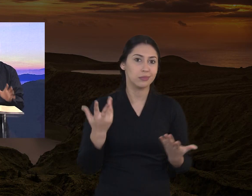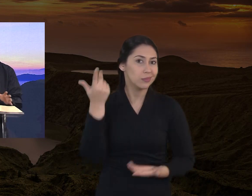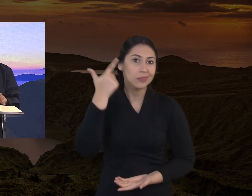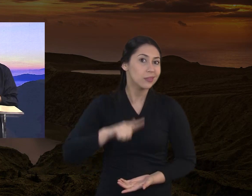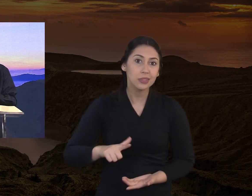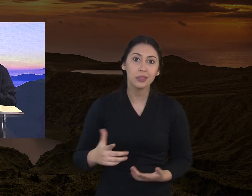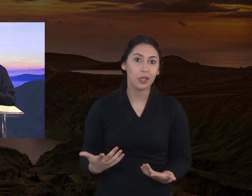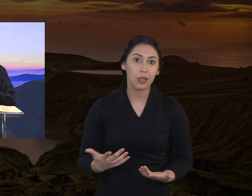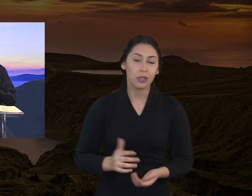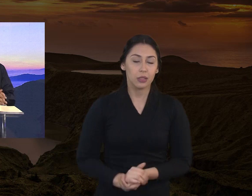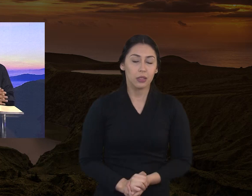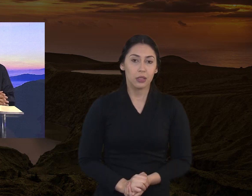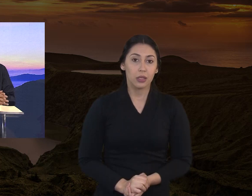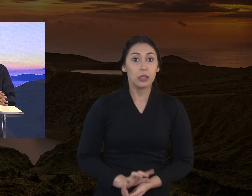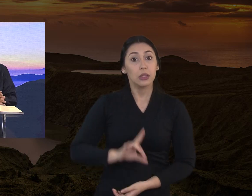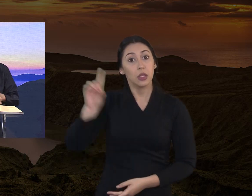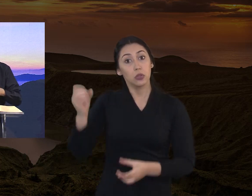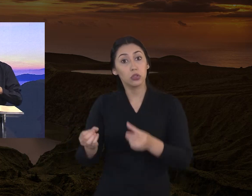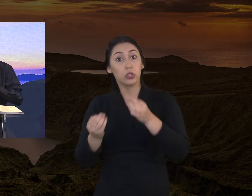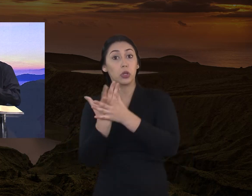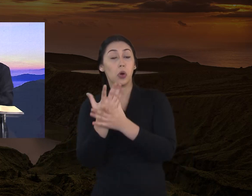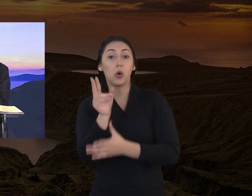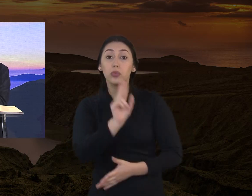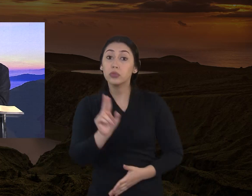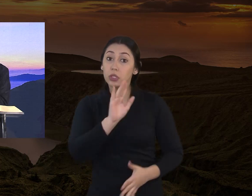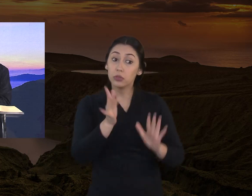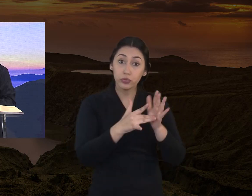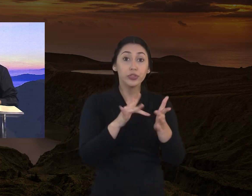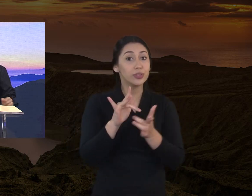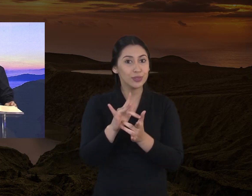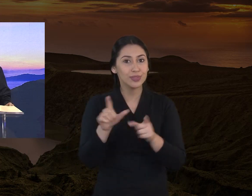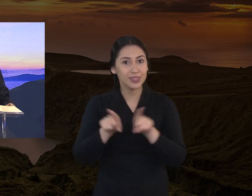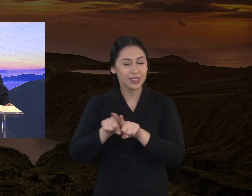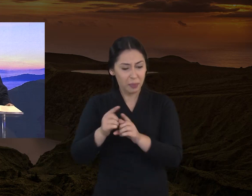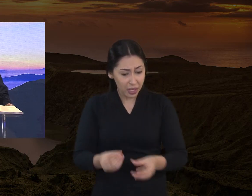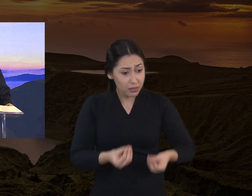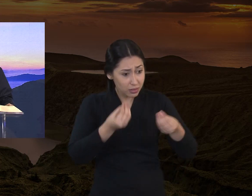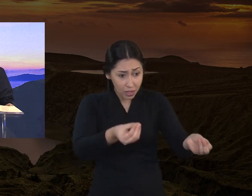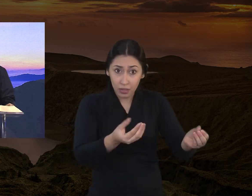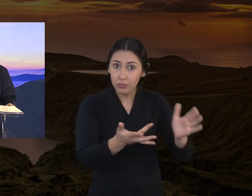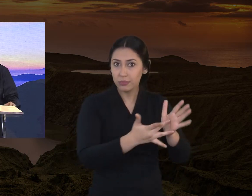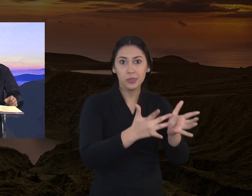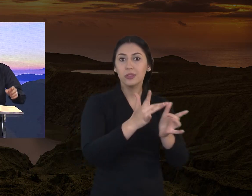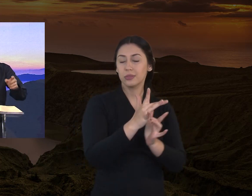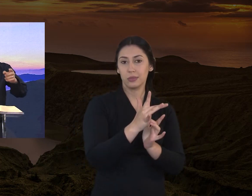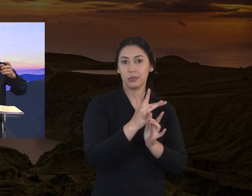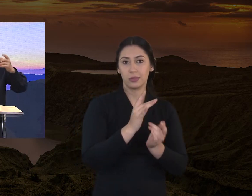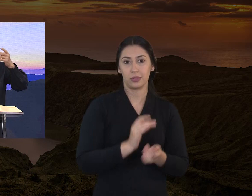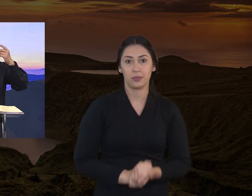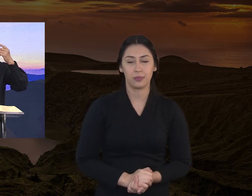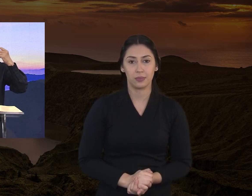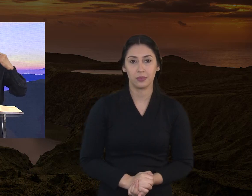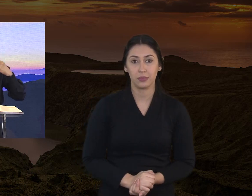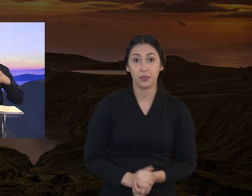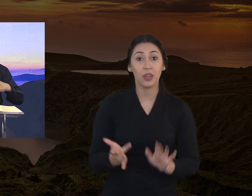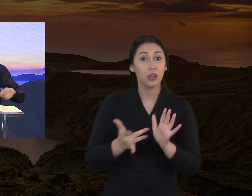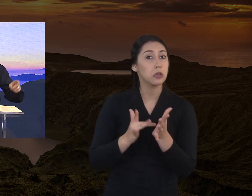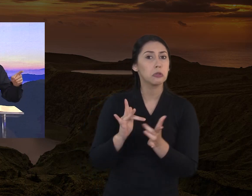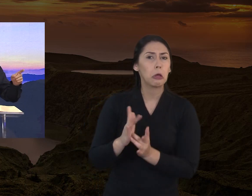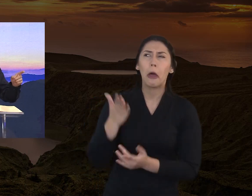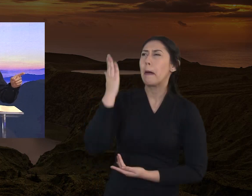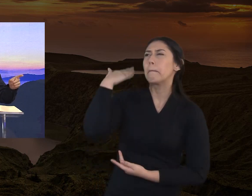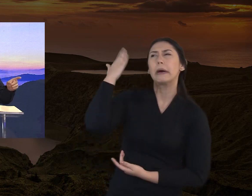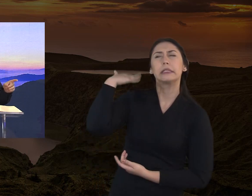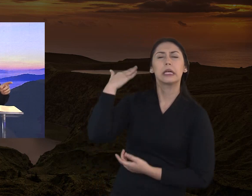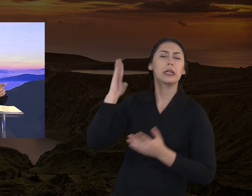tudo foi criado por meio do Filho de Deus e é para o Filho de Deus. Aí versículo 17, ele é antes de todas